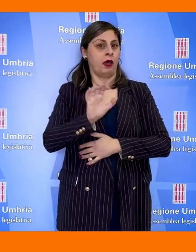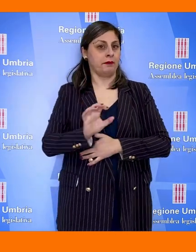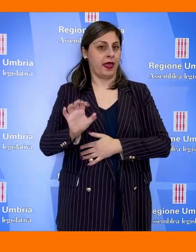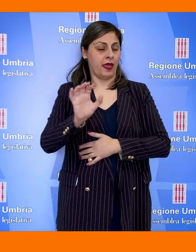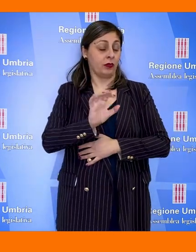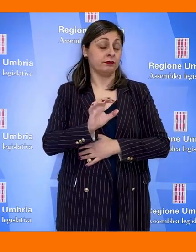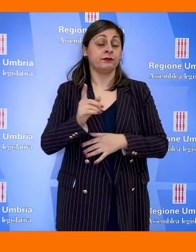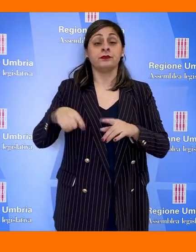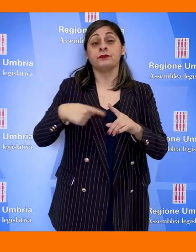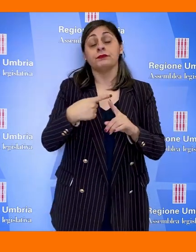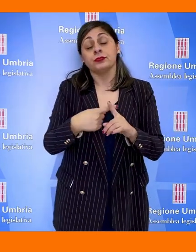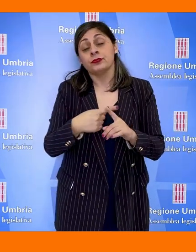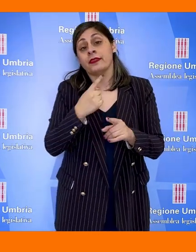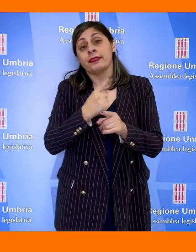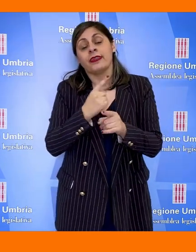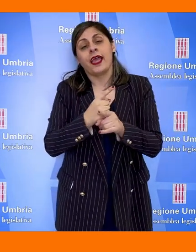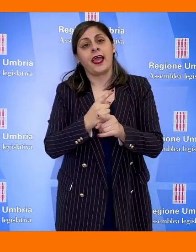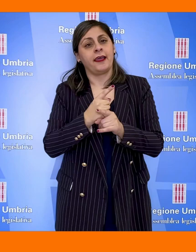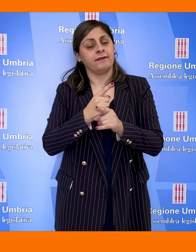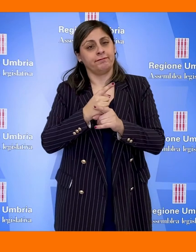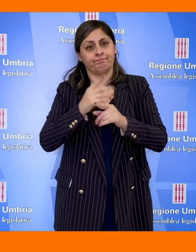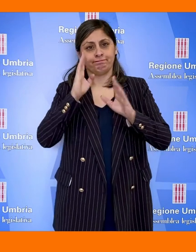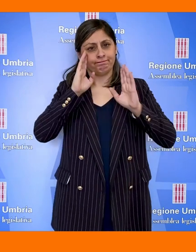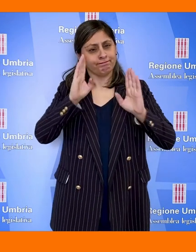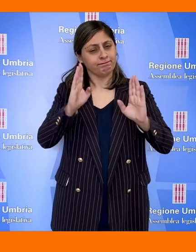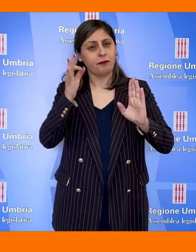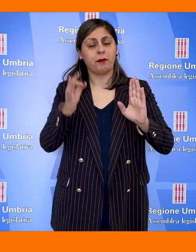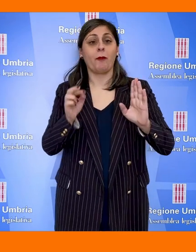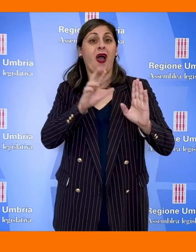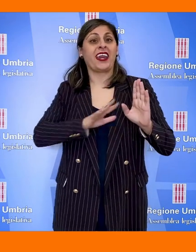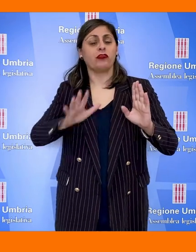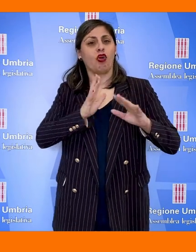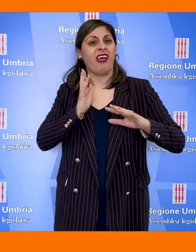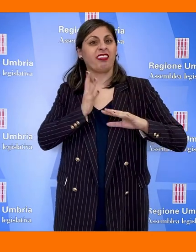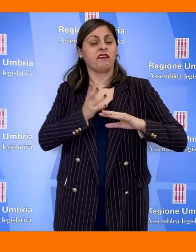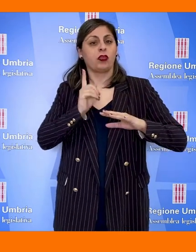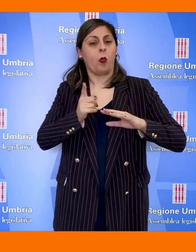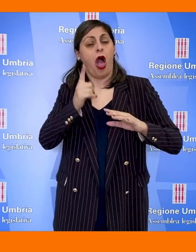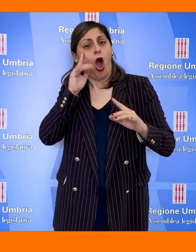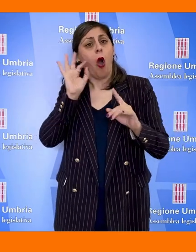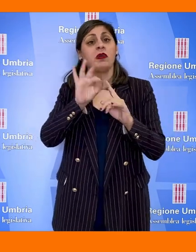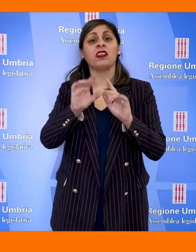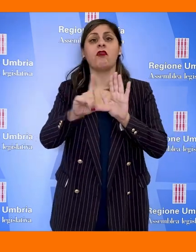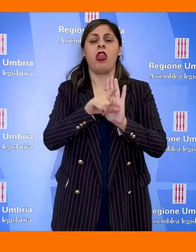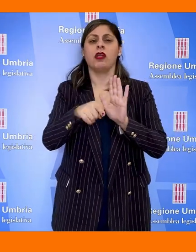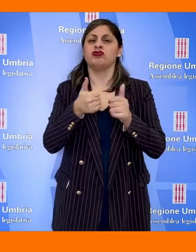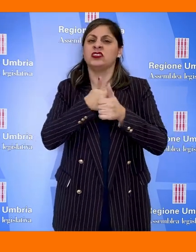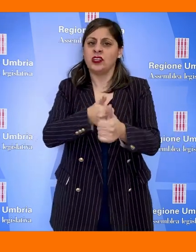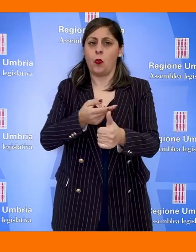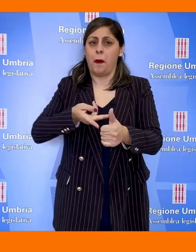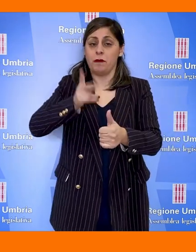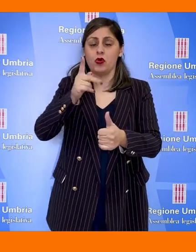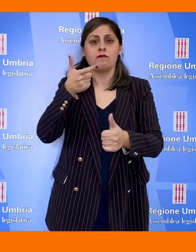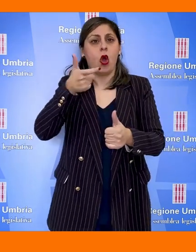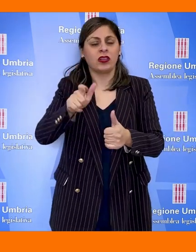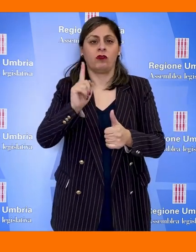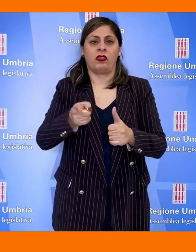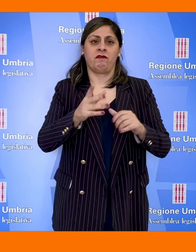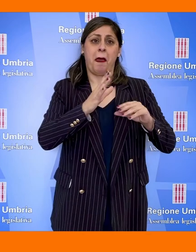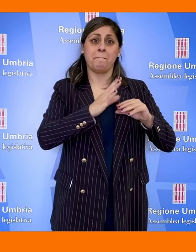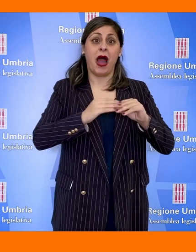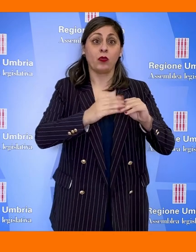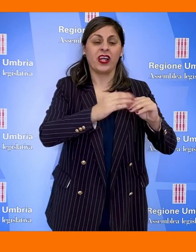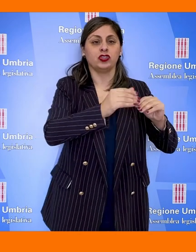poter in seguito ottenere dei finanziamenti europei. Inoltre andrebbero rimesse al centro dell'intervento regionale le finalità della